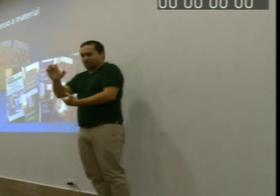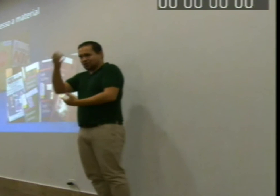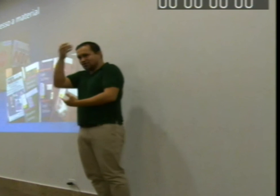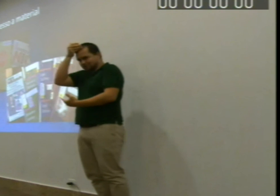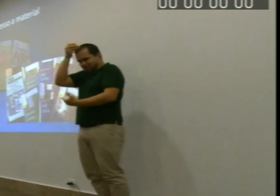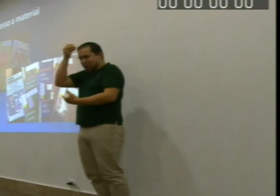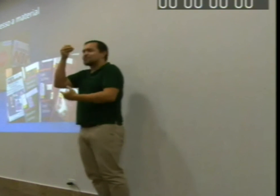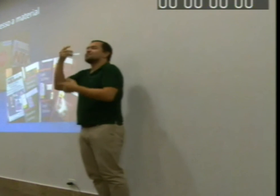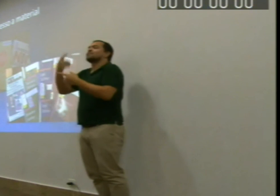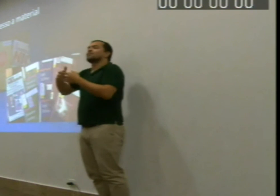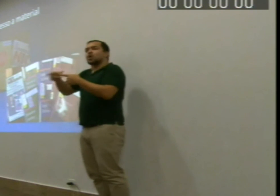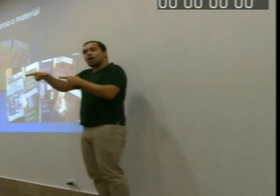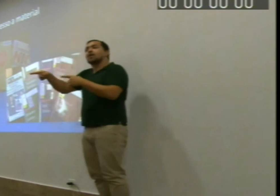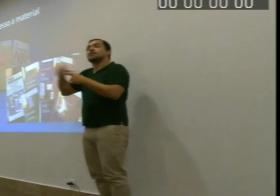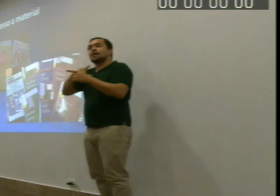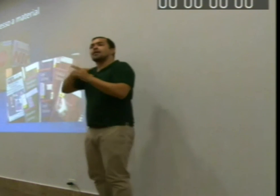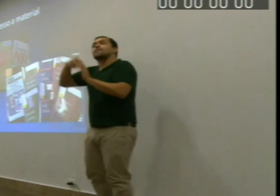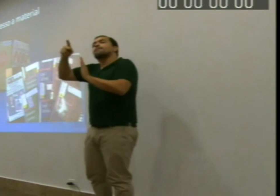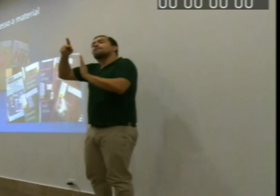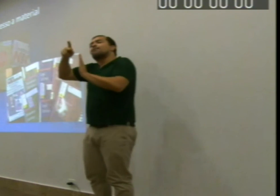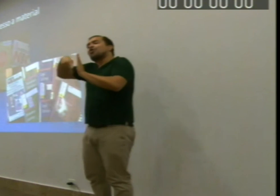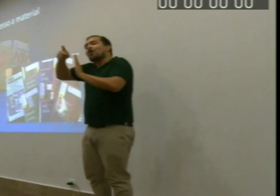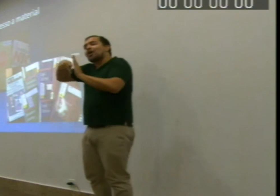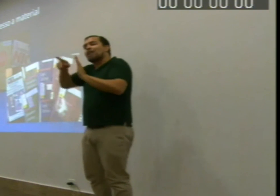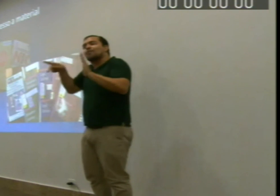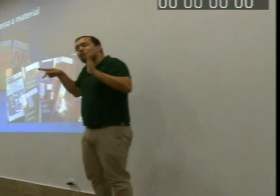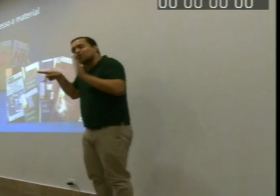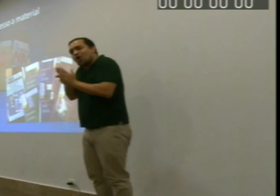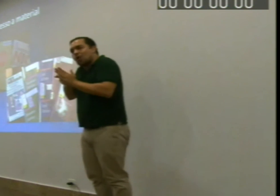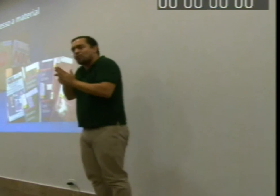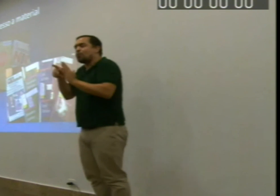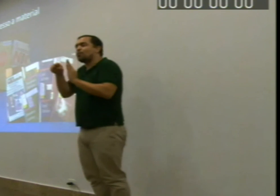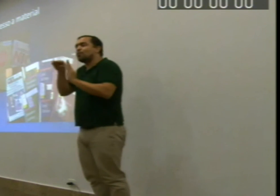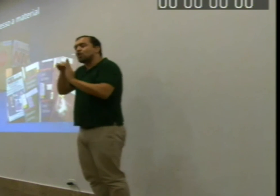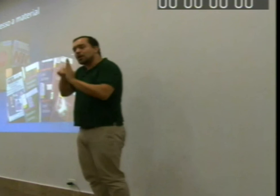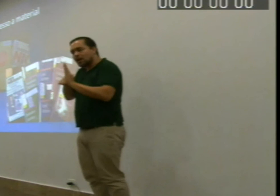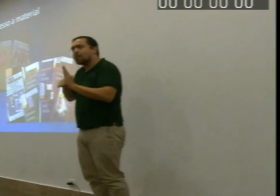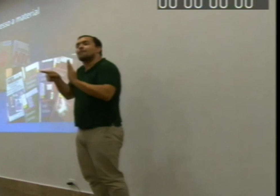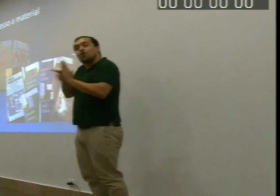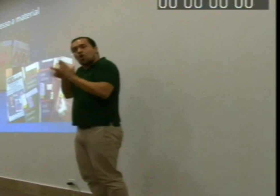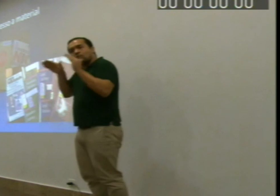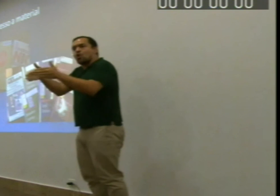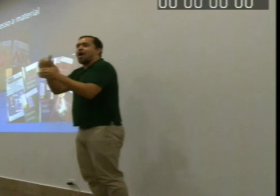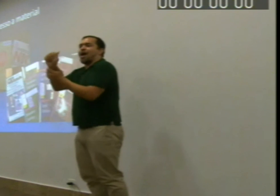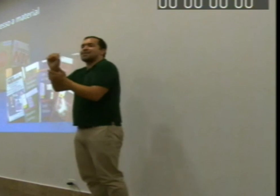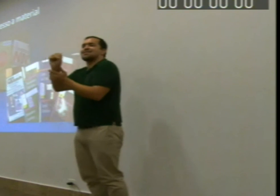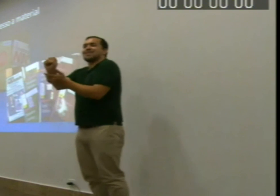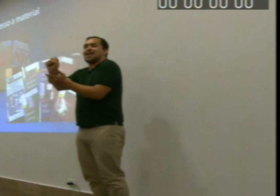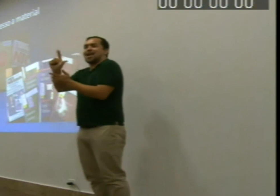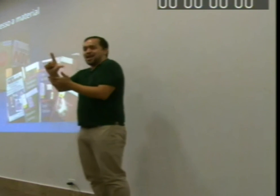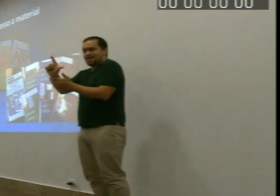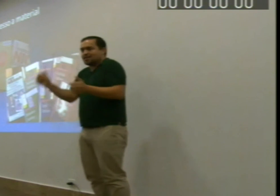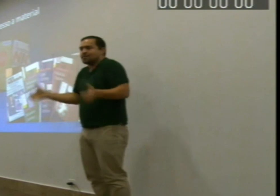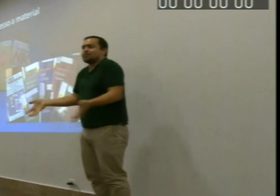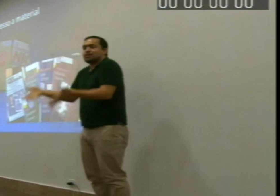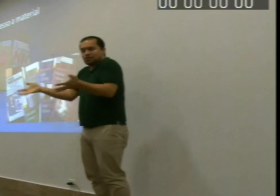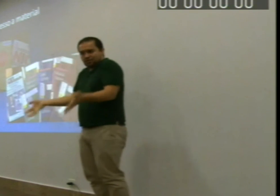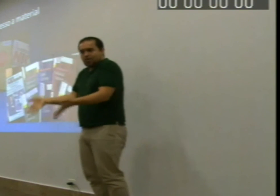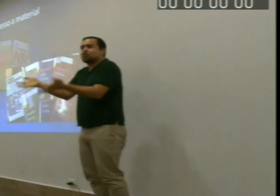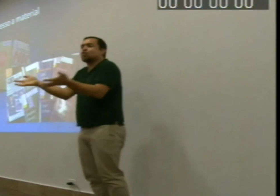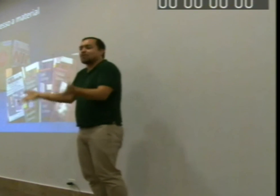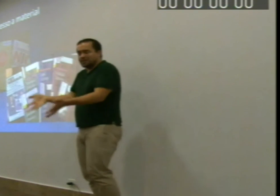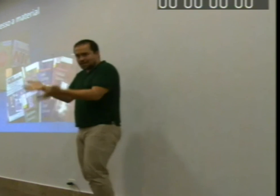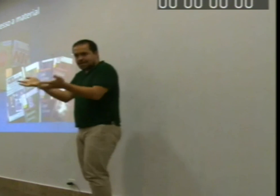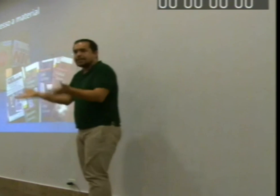creche desde a creche Elas começam audar porque tem um programa próprio que é o ensino da